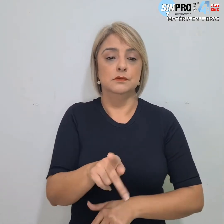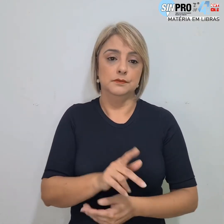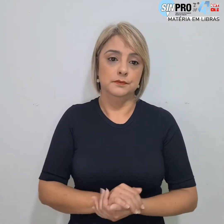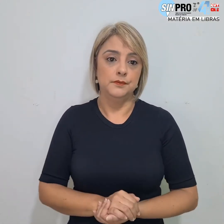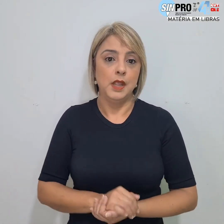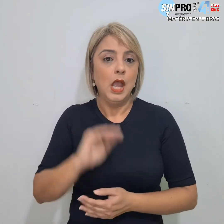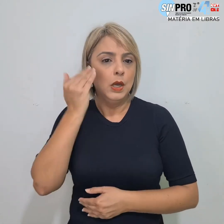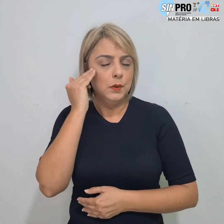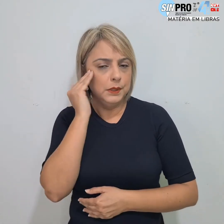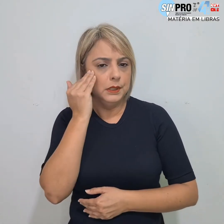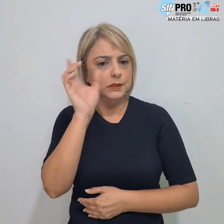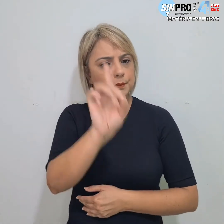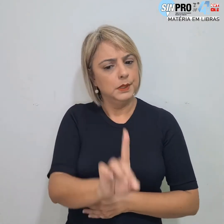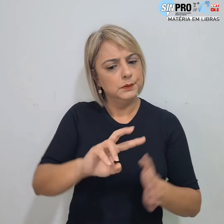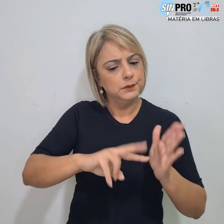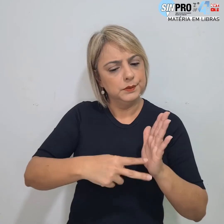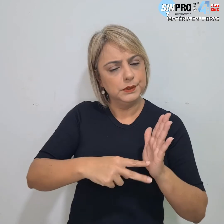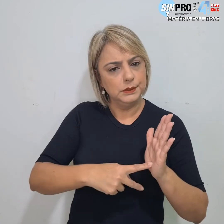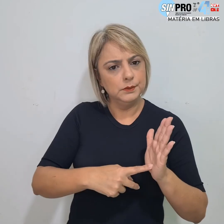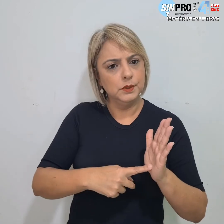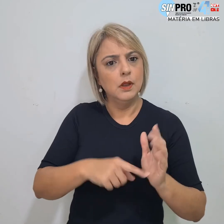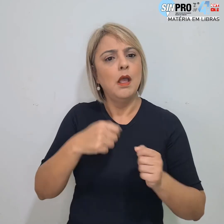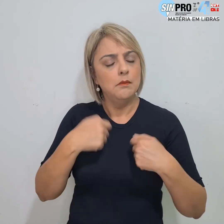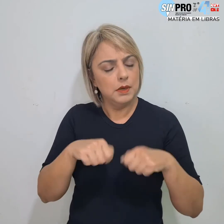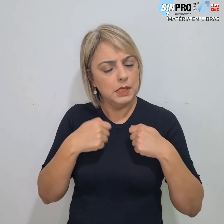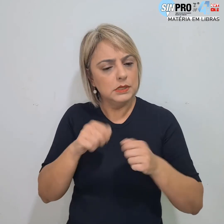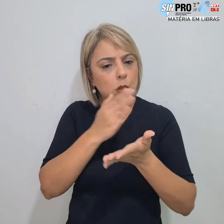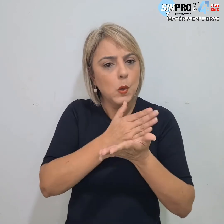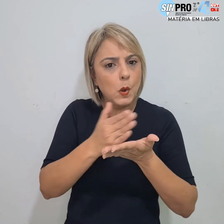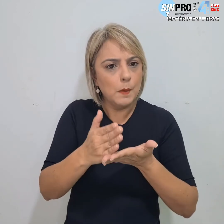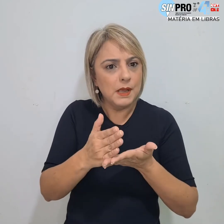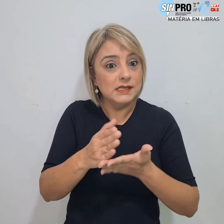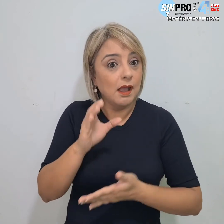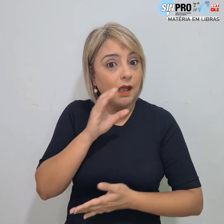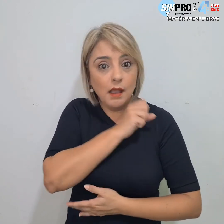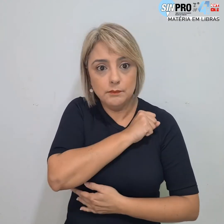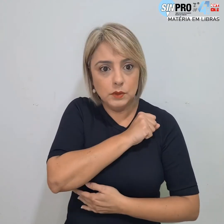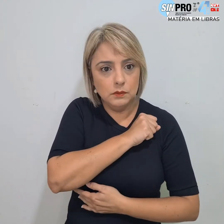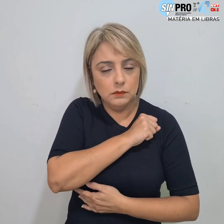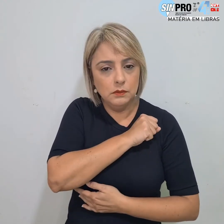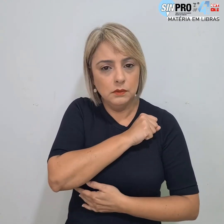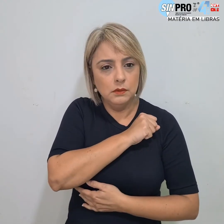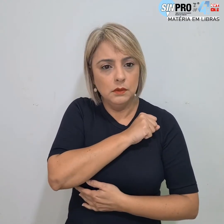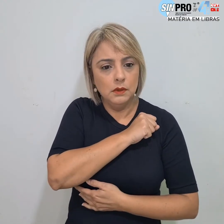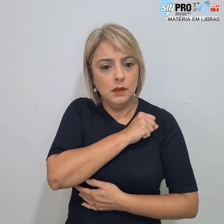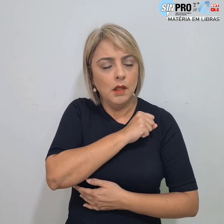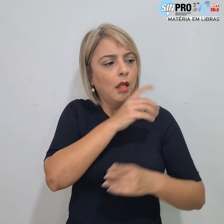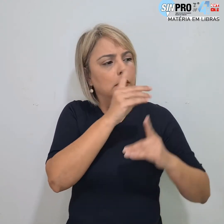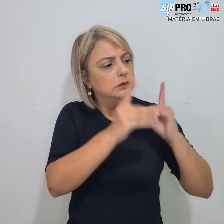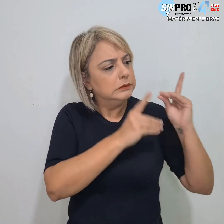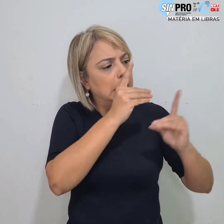No entendimento da diretoria, é preciso iniciar de imediato o debate